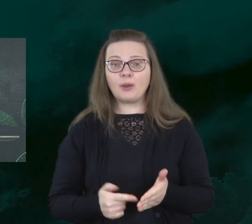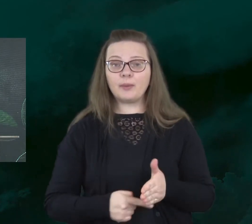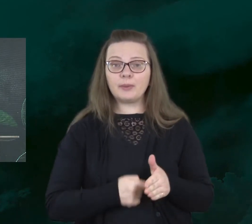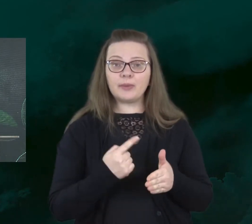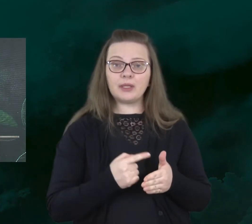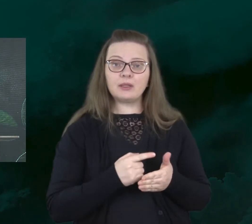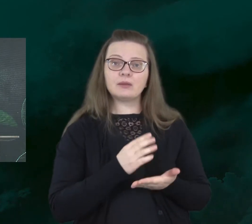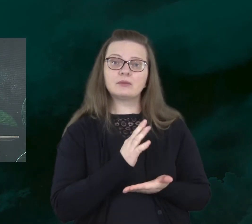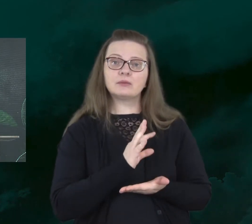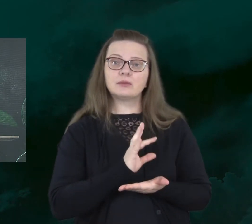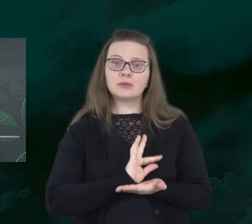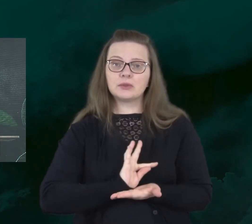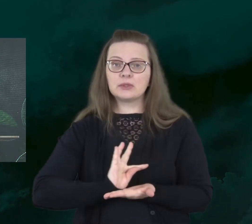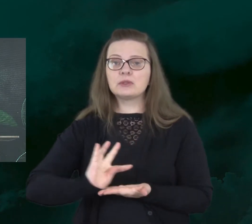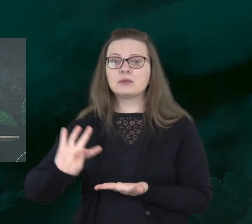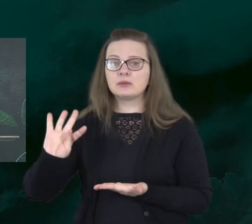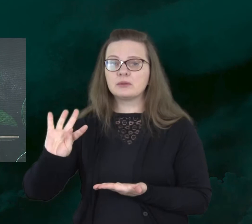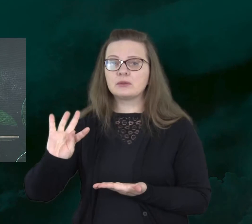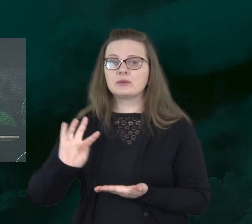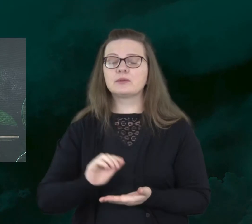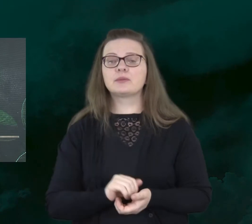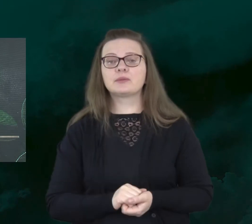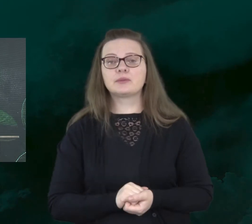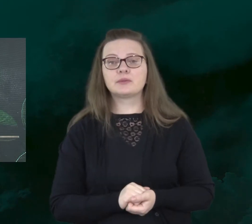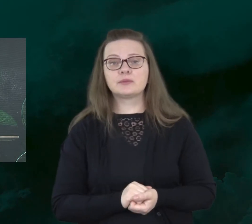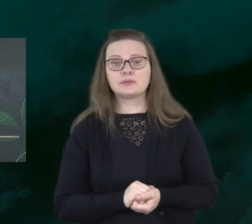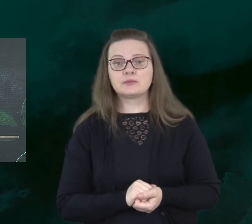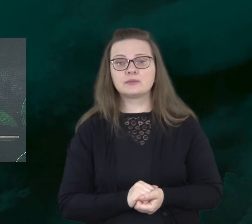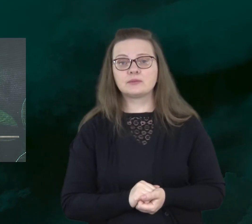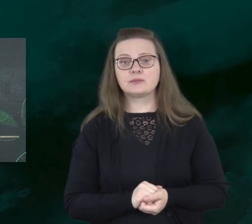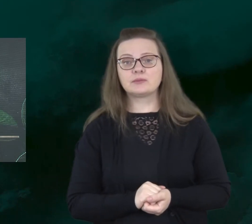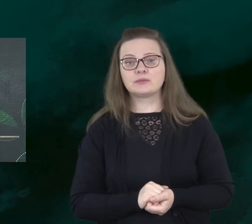Tessalonicenses. Ó Senhor Jesus.